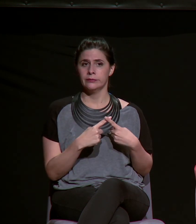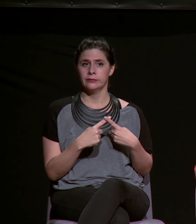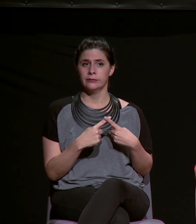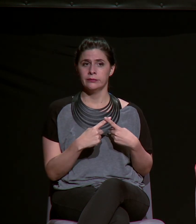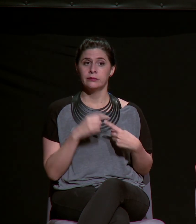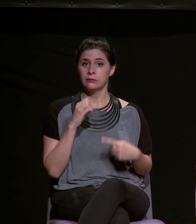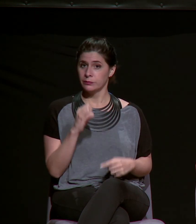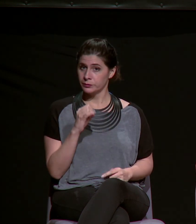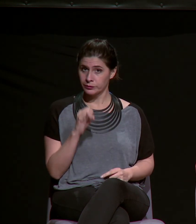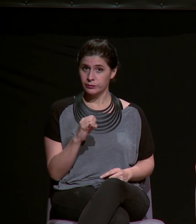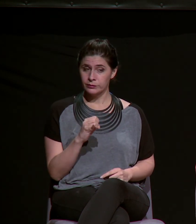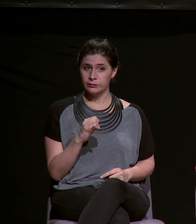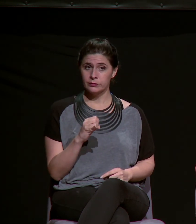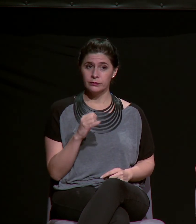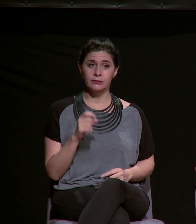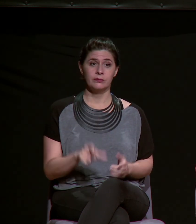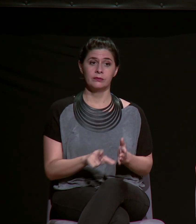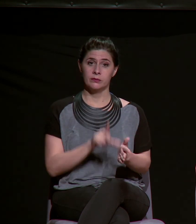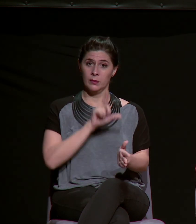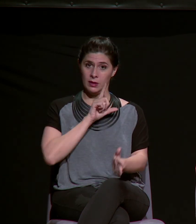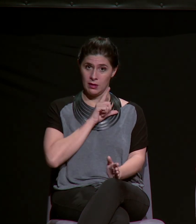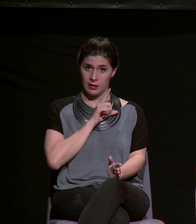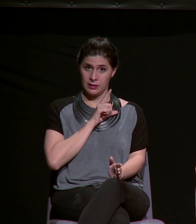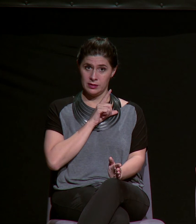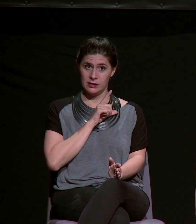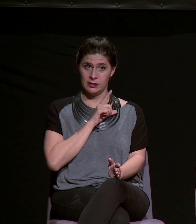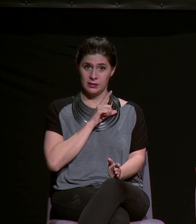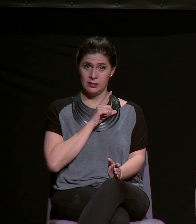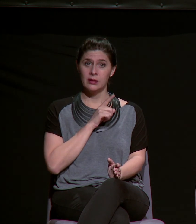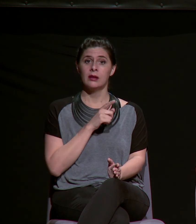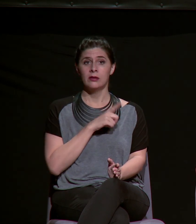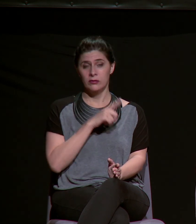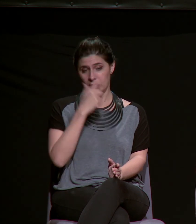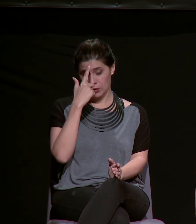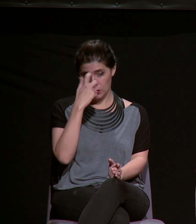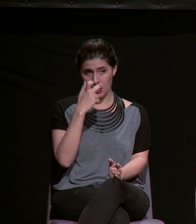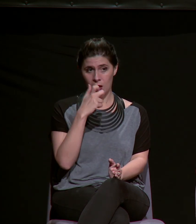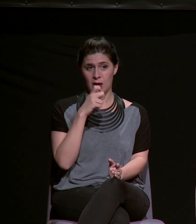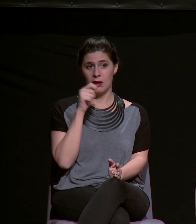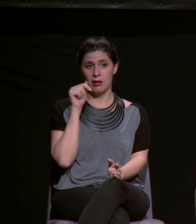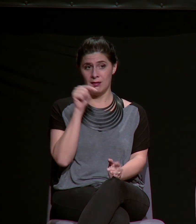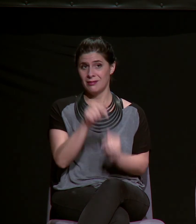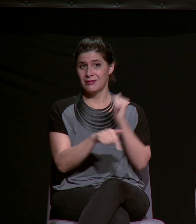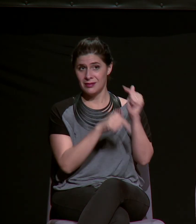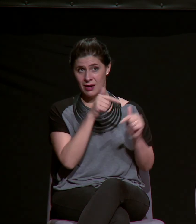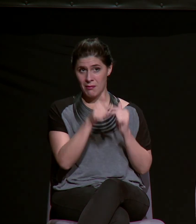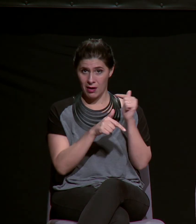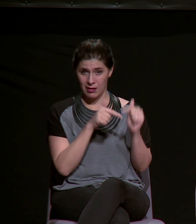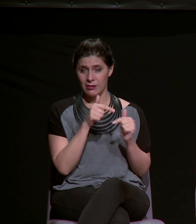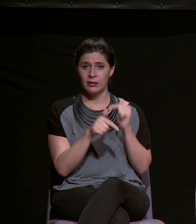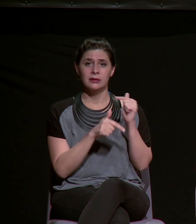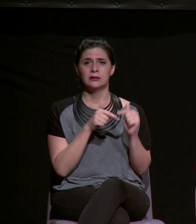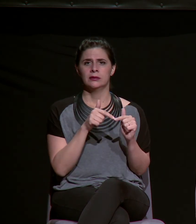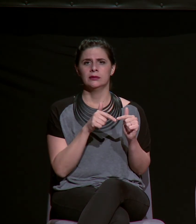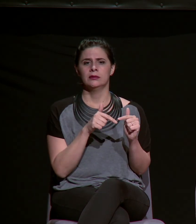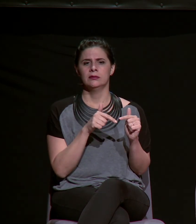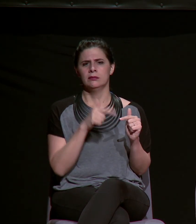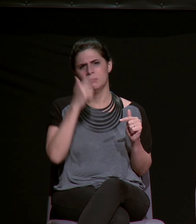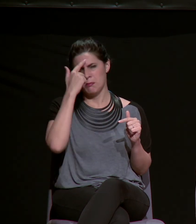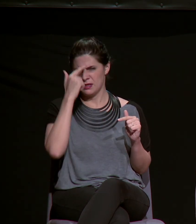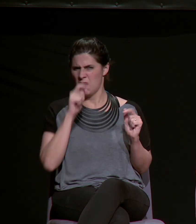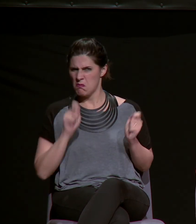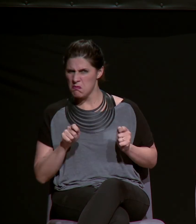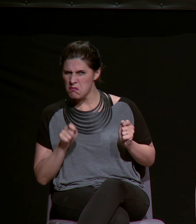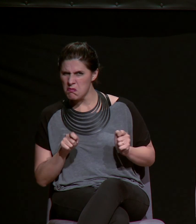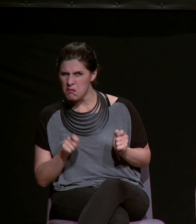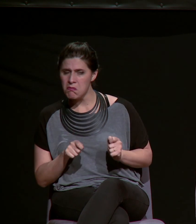se antes a ideia de que um trabalho, se você produzia trabalhos que questionavam a sua venda, né, ou você